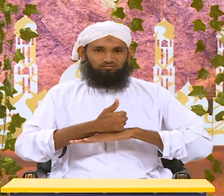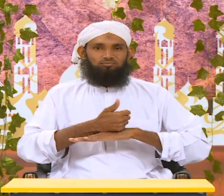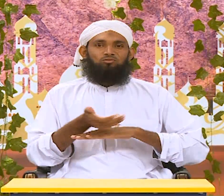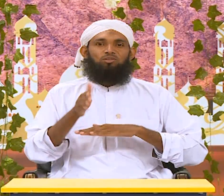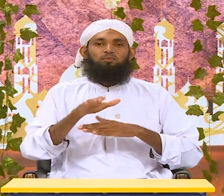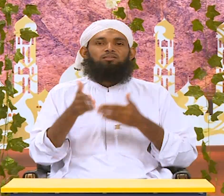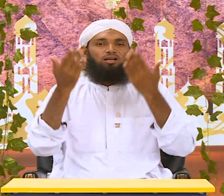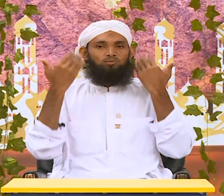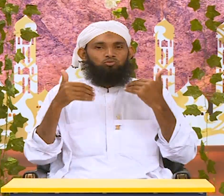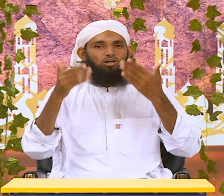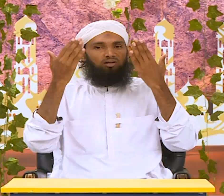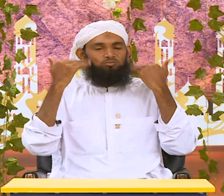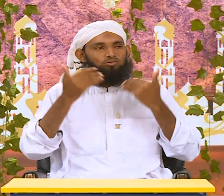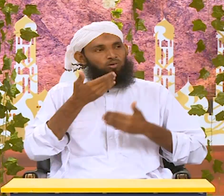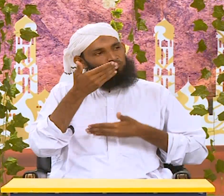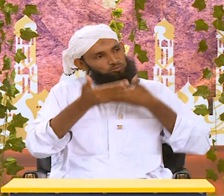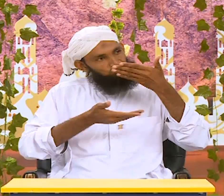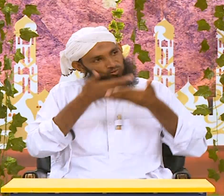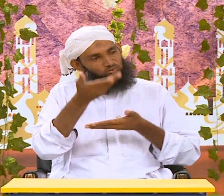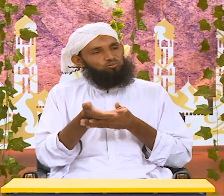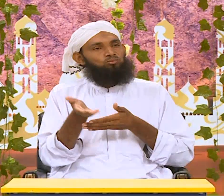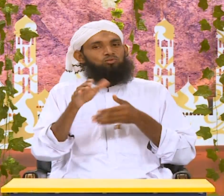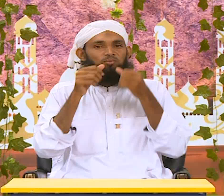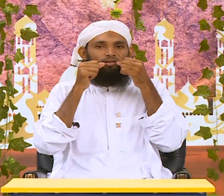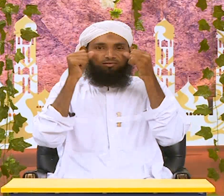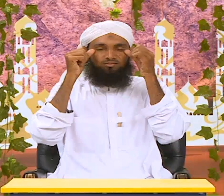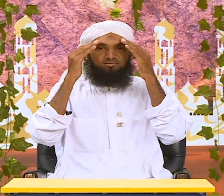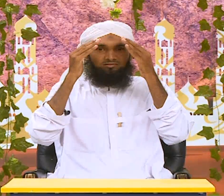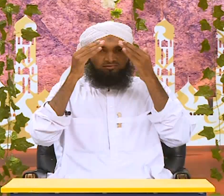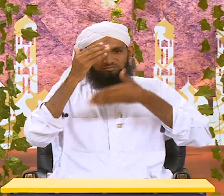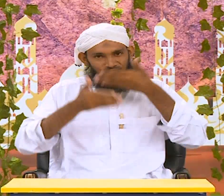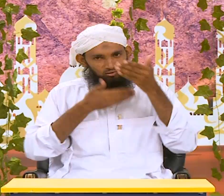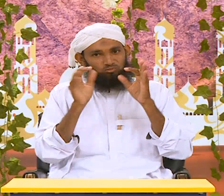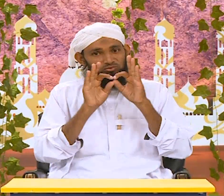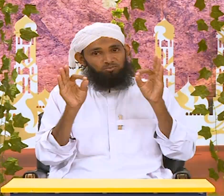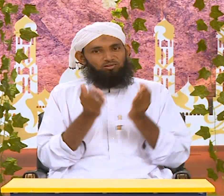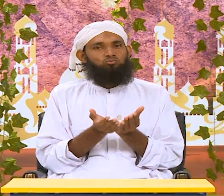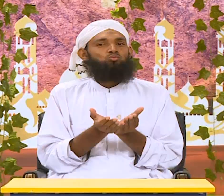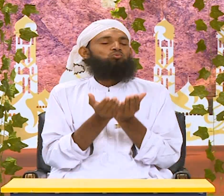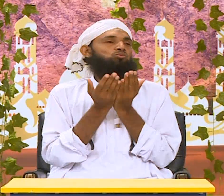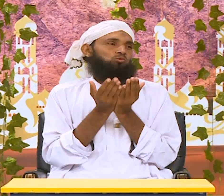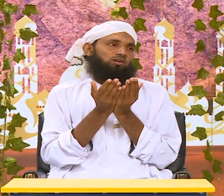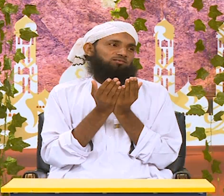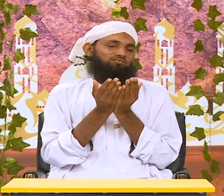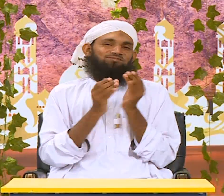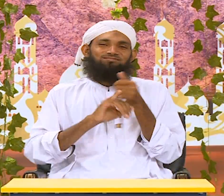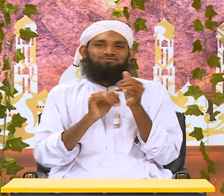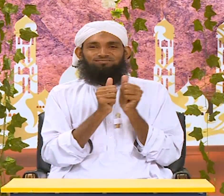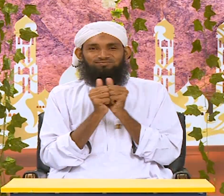حمد کرو جیسی اس کی شان کے لائق ہے، پھر مجھ پر درود پڑھو، پھر دعا مانگو۔ حضرت فضالہ بن عبید رضی اللہ عنہ